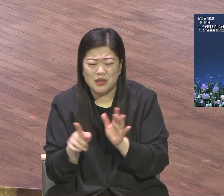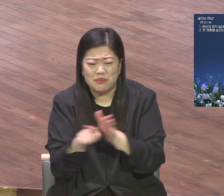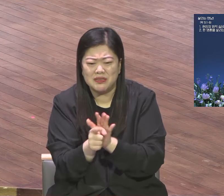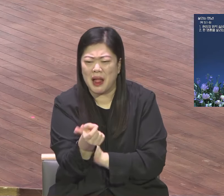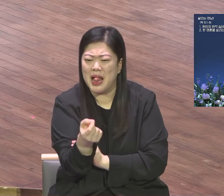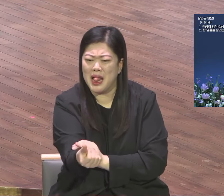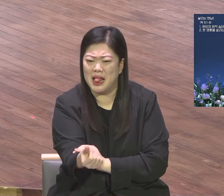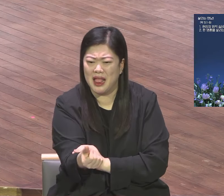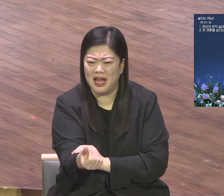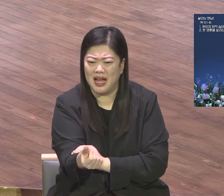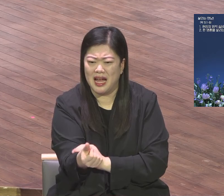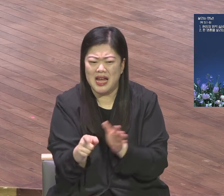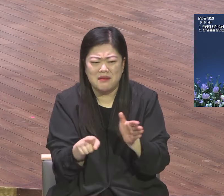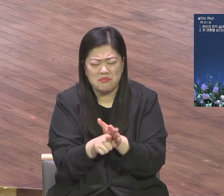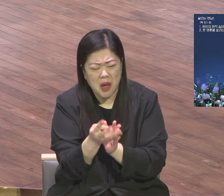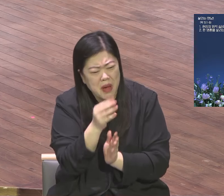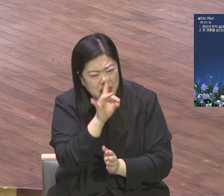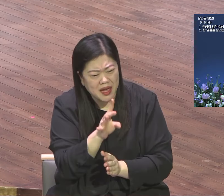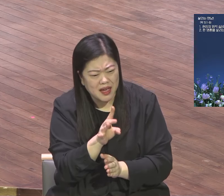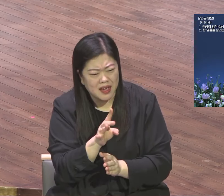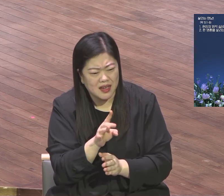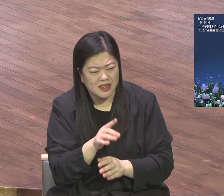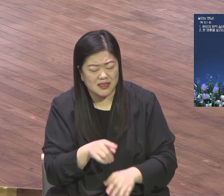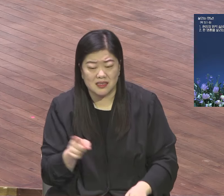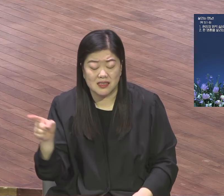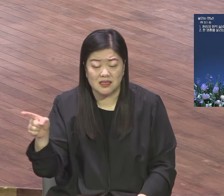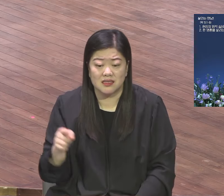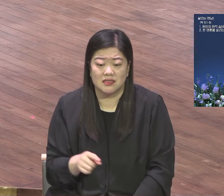지금 안식자 됐잖아요. 환상역.